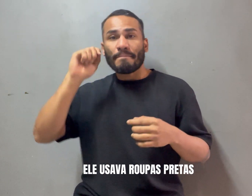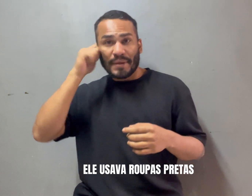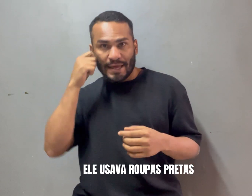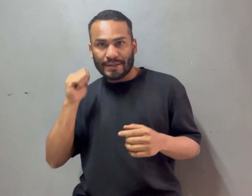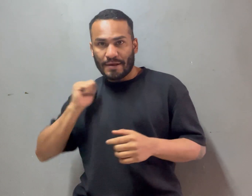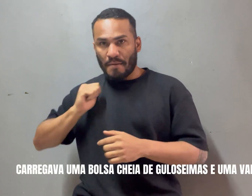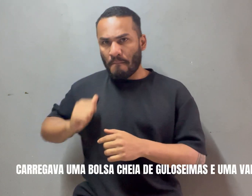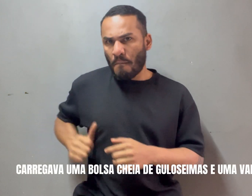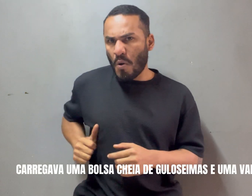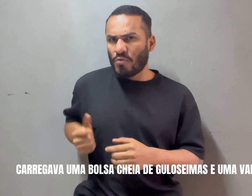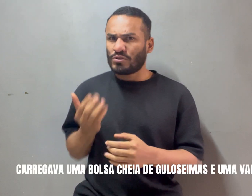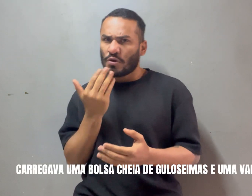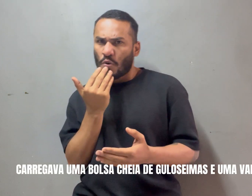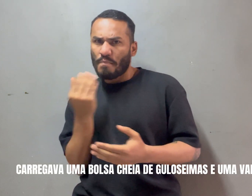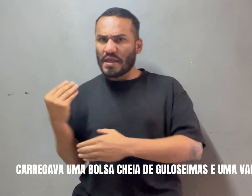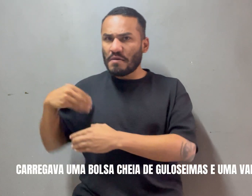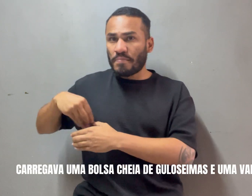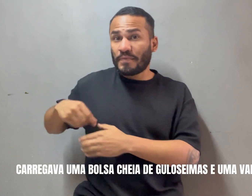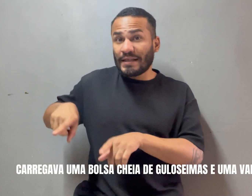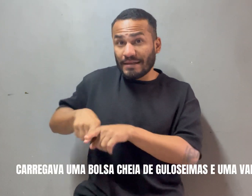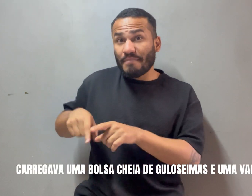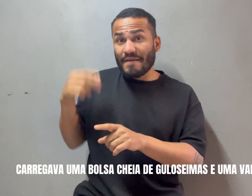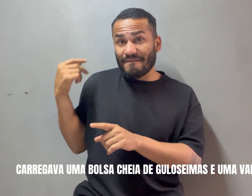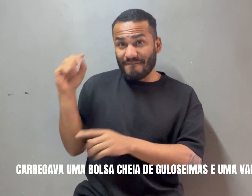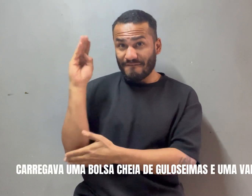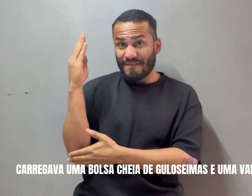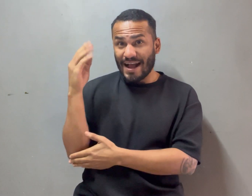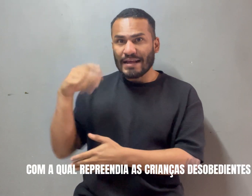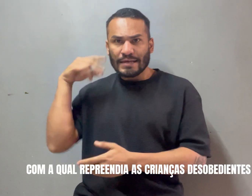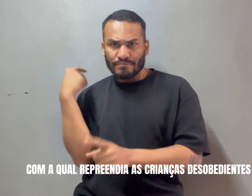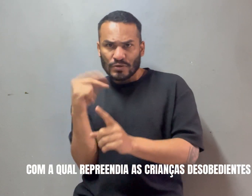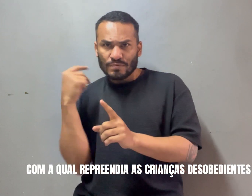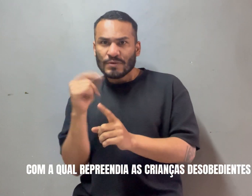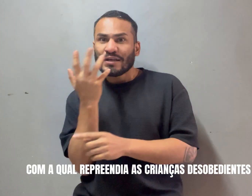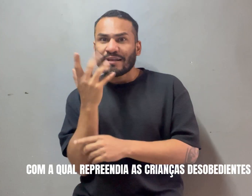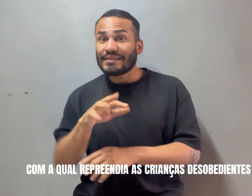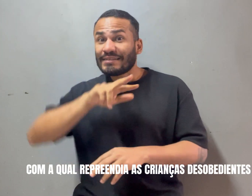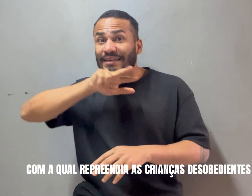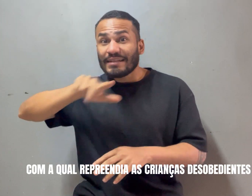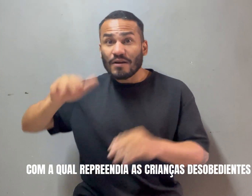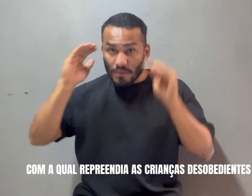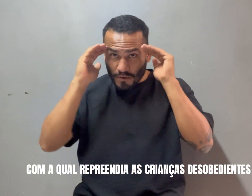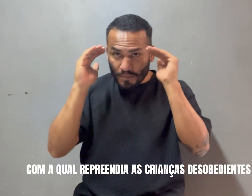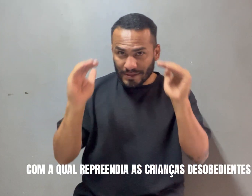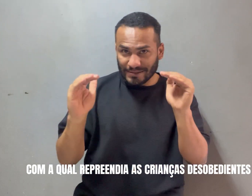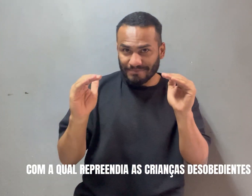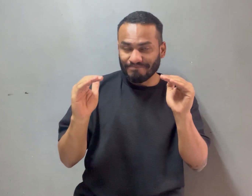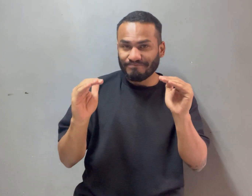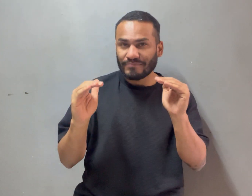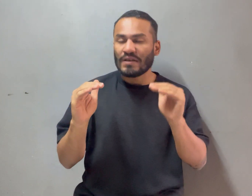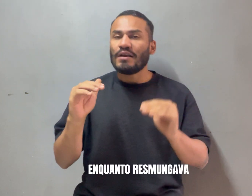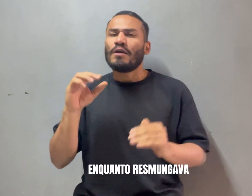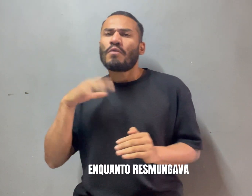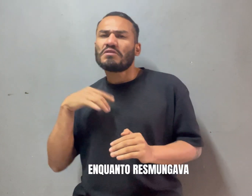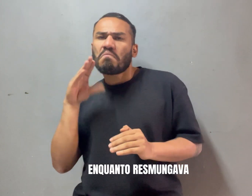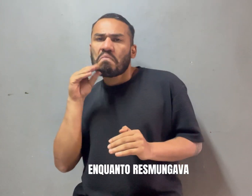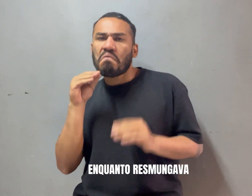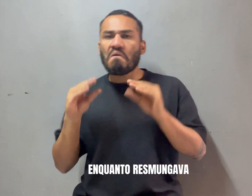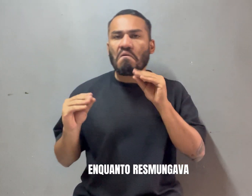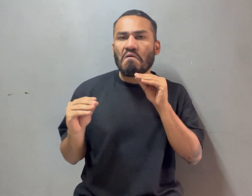pretas, carregava uma bolsa cheia de guloseimas e uma vara com a qual repreendia as crianças desobedientes. Enquanto resmungava,